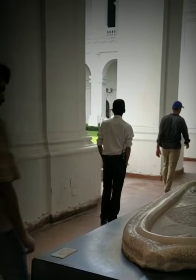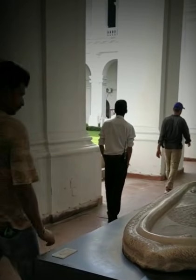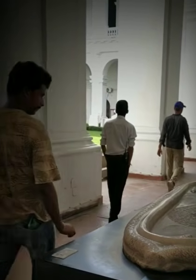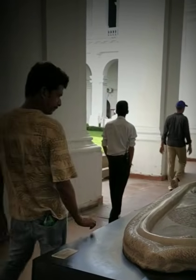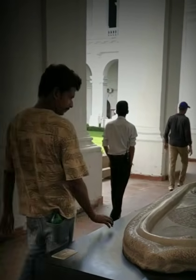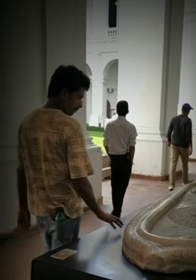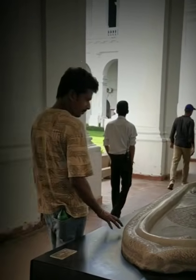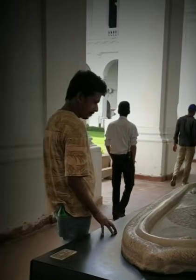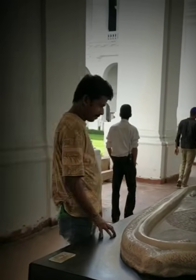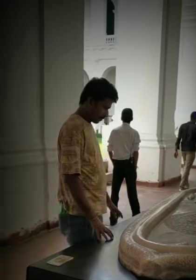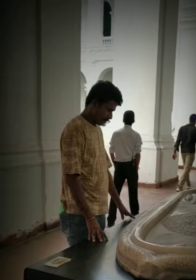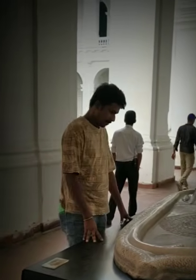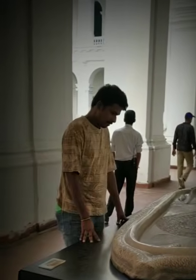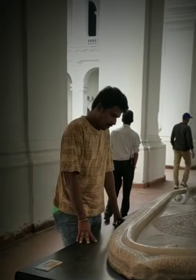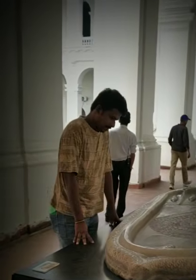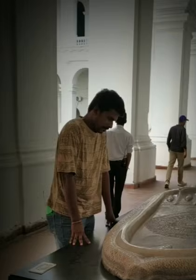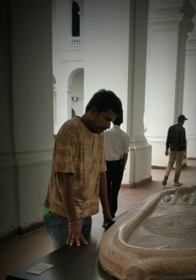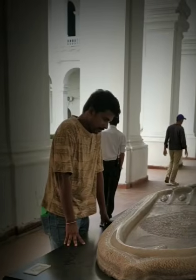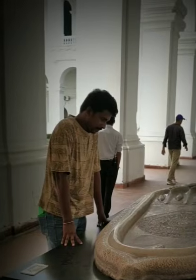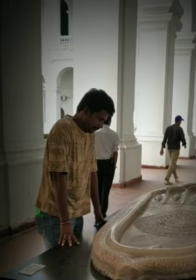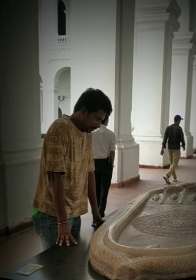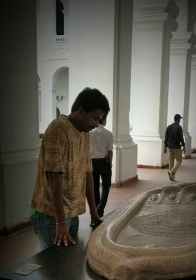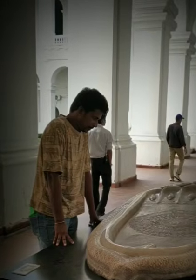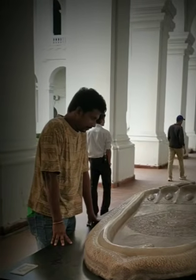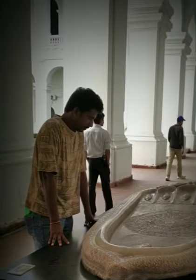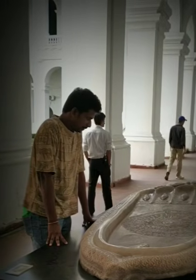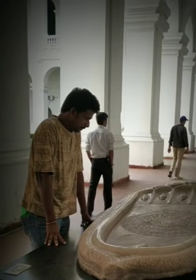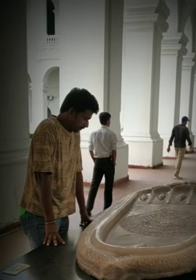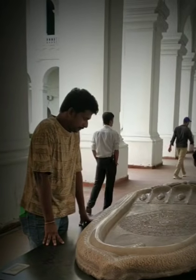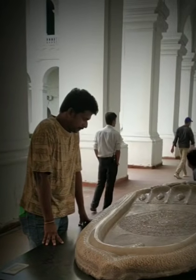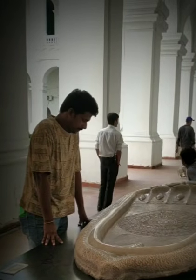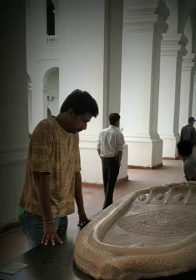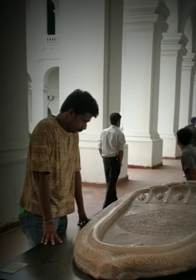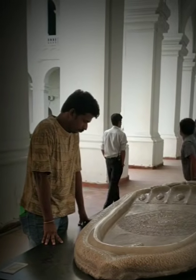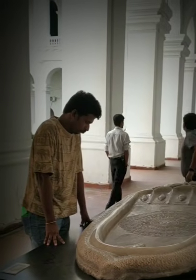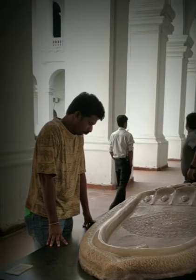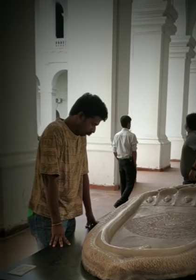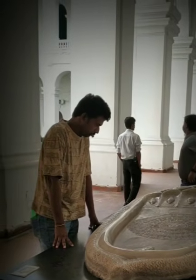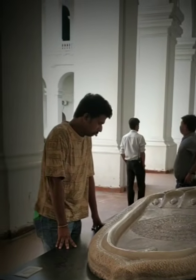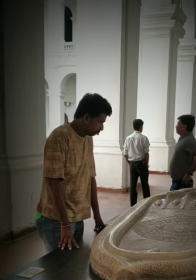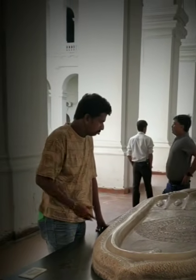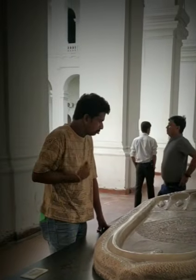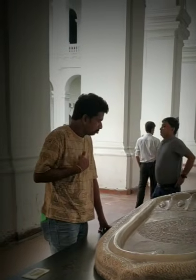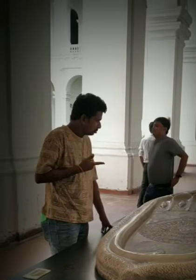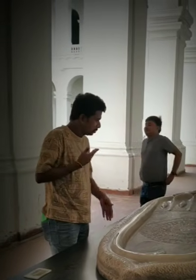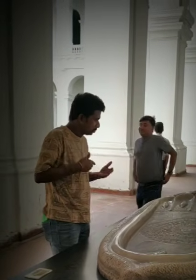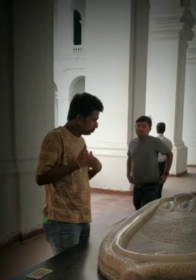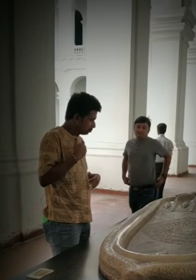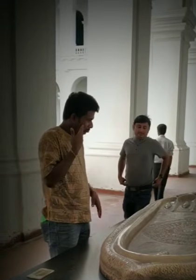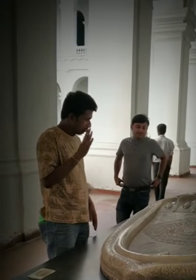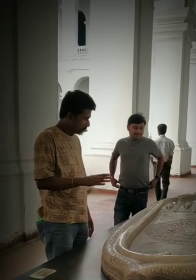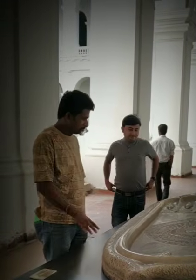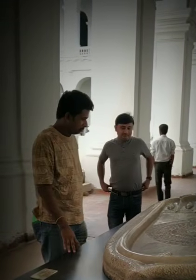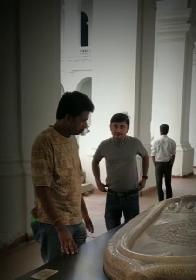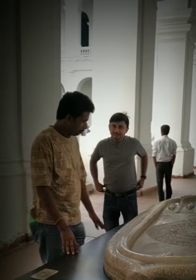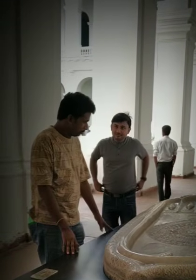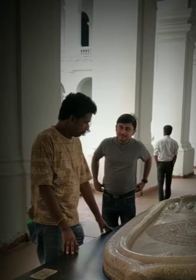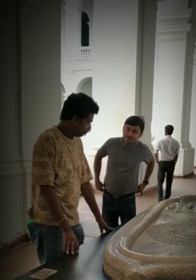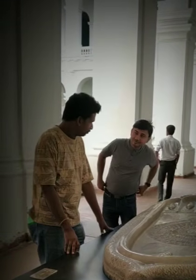চোখের মায়া ডাকে ইশারায়, যা কিছু ভালো লাগে সবই মন পেতে চায়। দেখি যদি